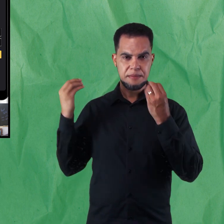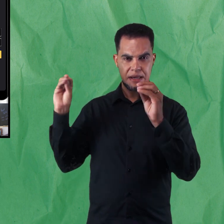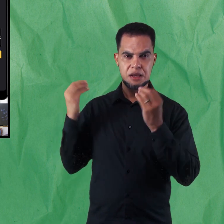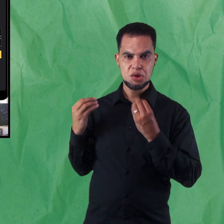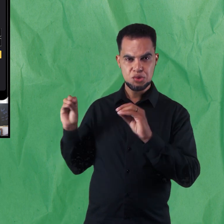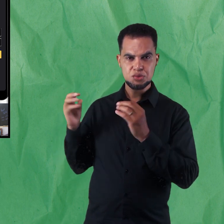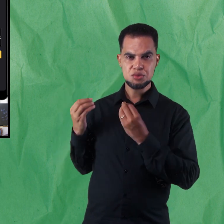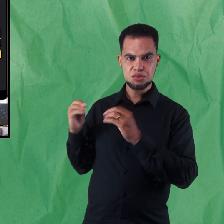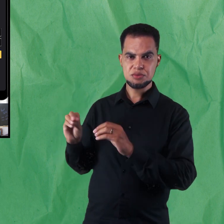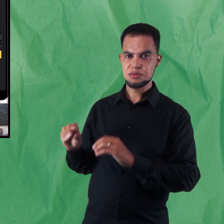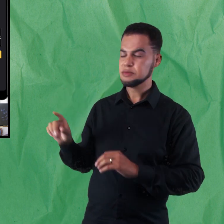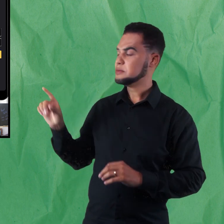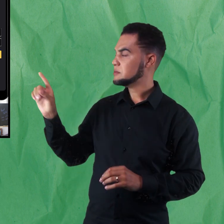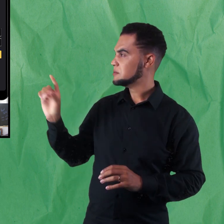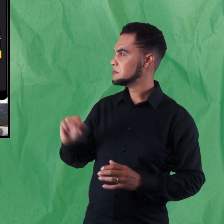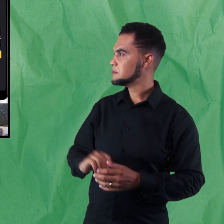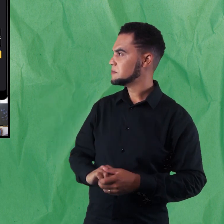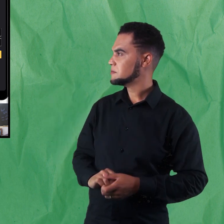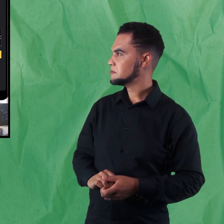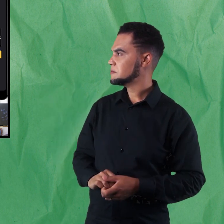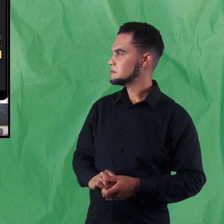preencha, né,